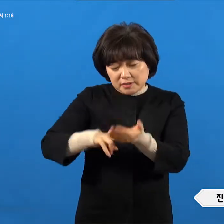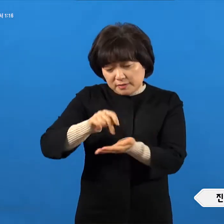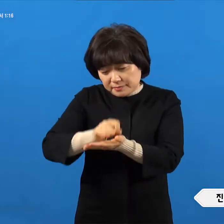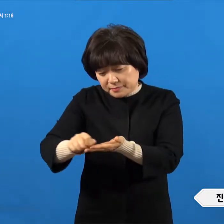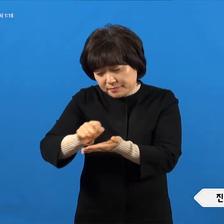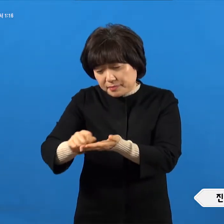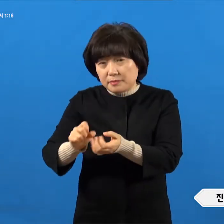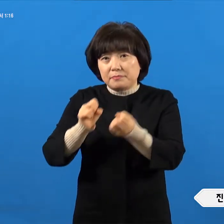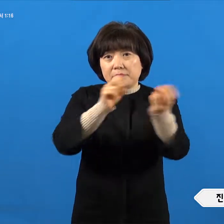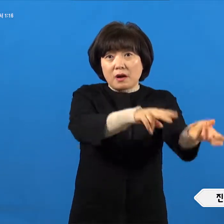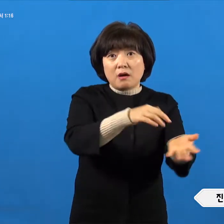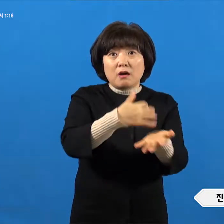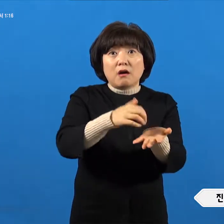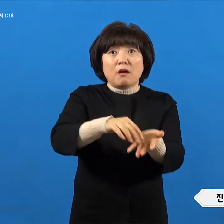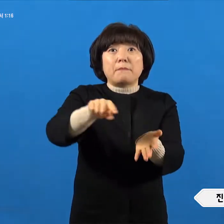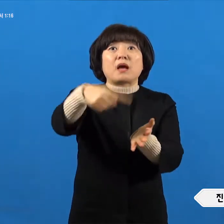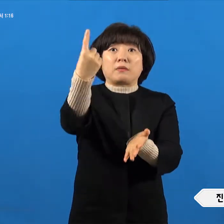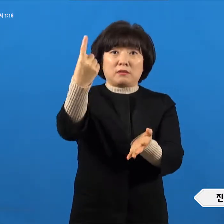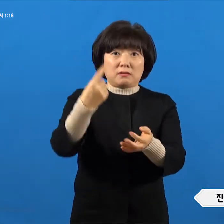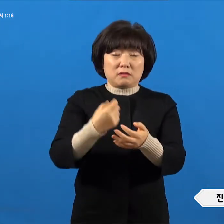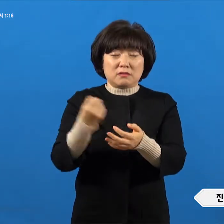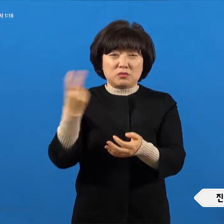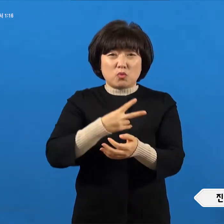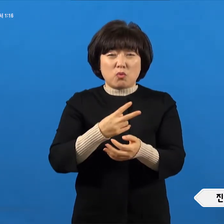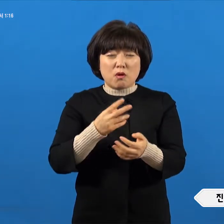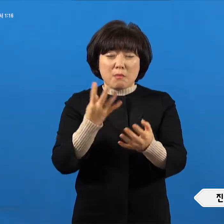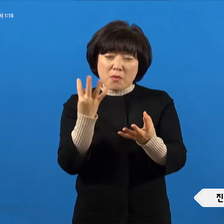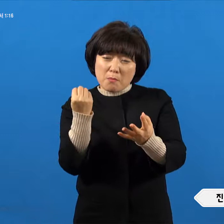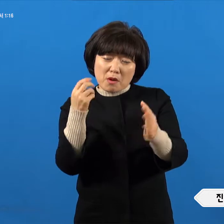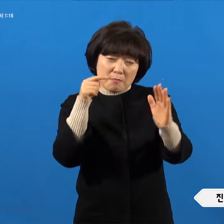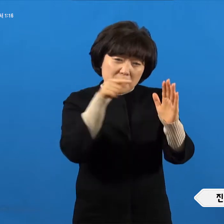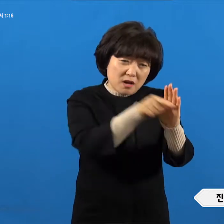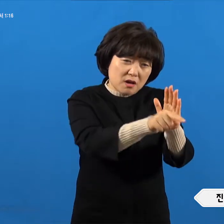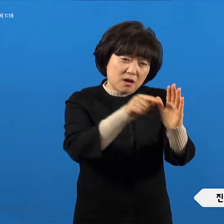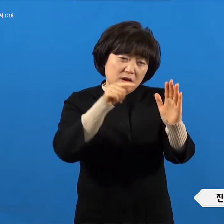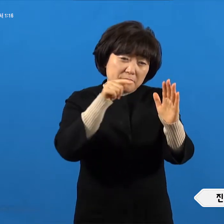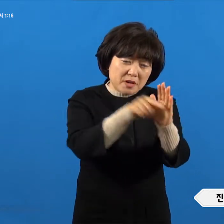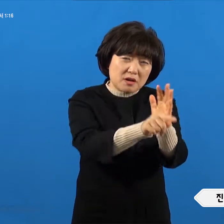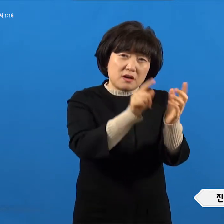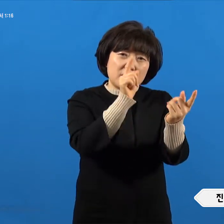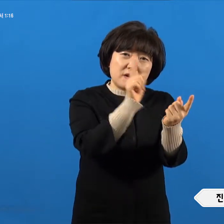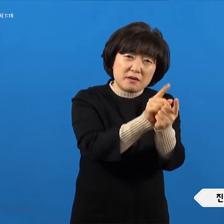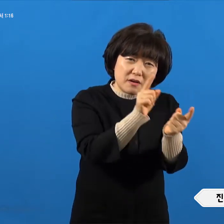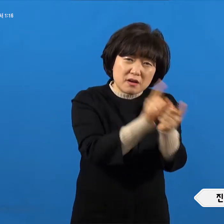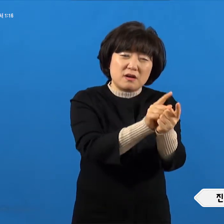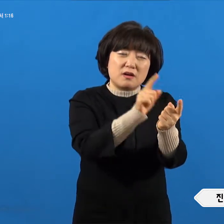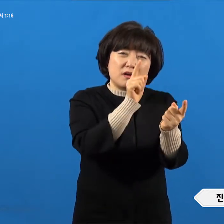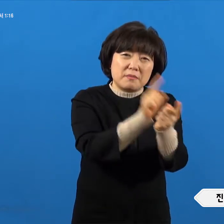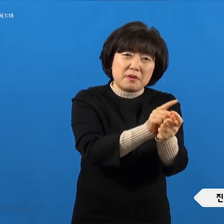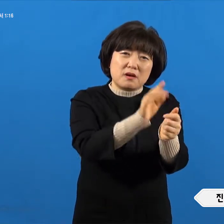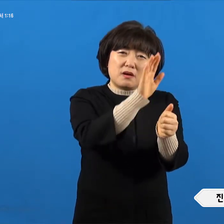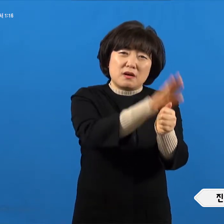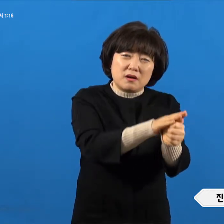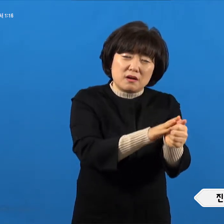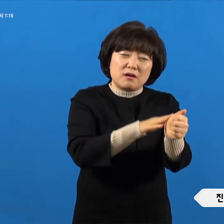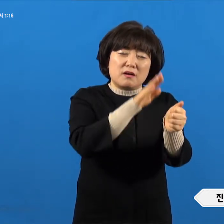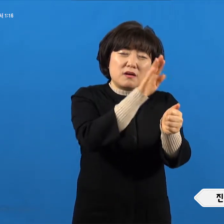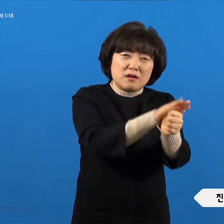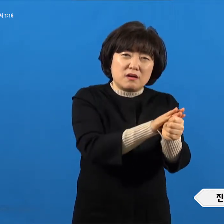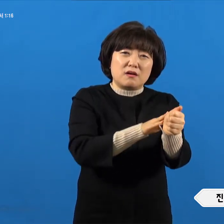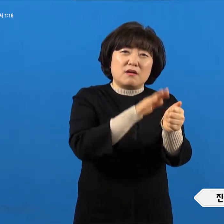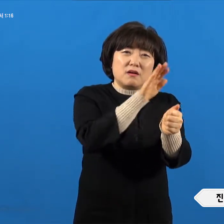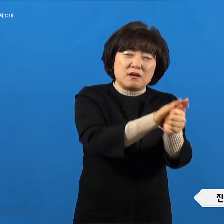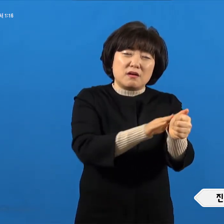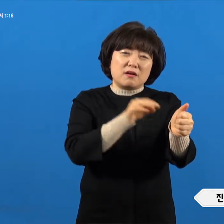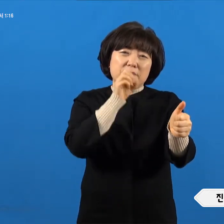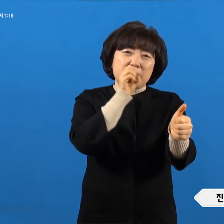가서 만났습니다. 꾸준히 사랑을 베풀었습니다. 그럴 때마다 그들의 마음은 조금씩 열렸고, 그럴